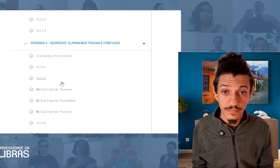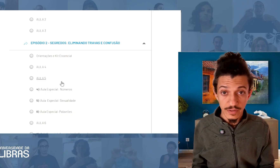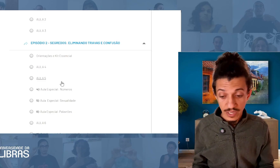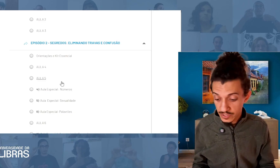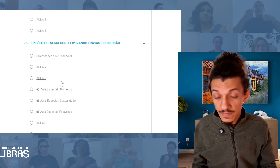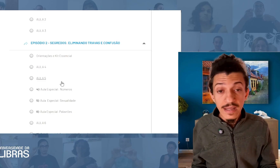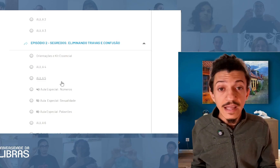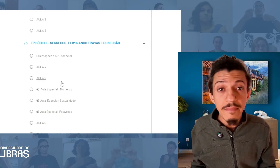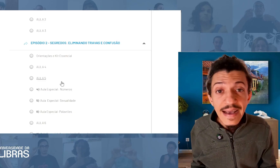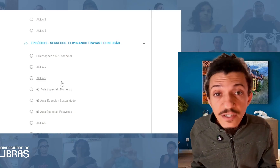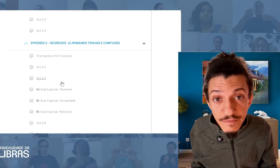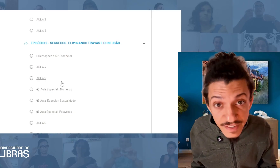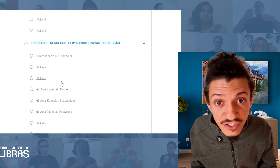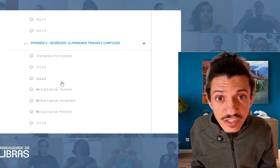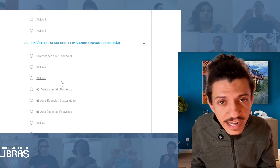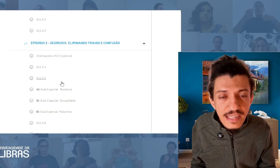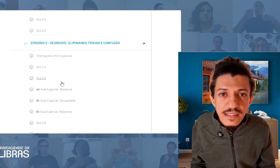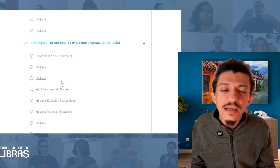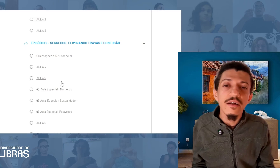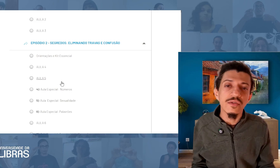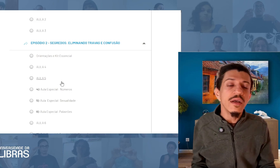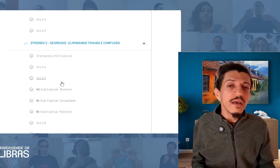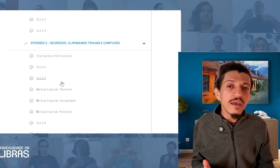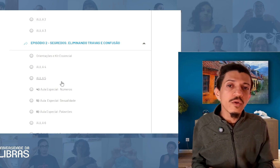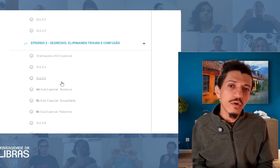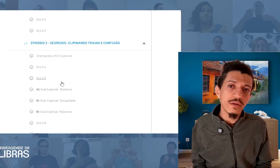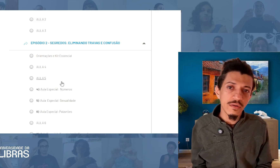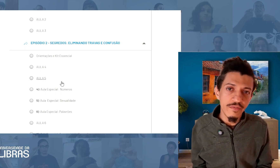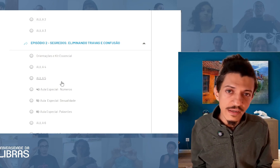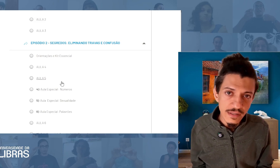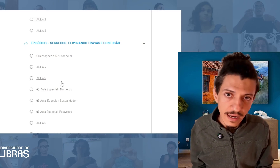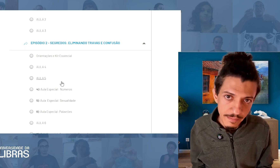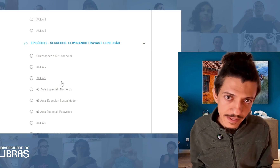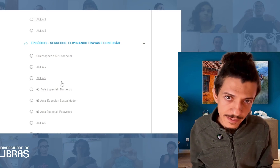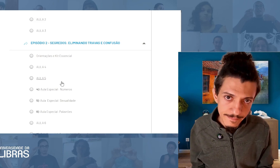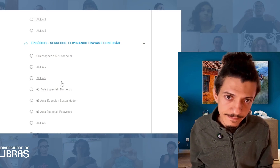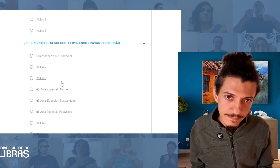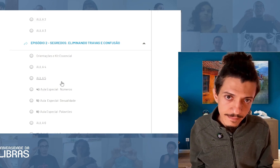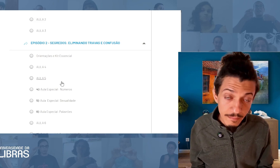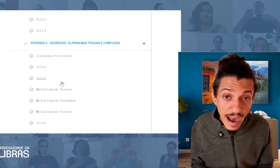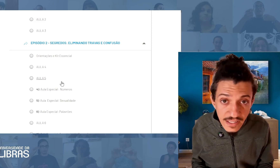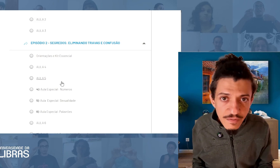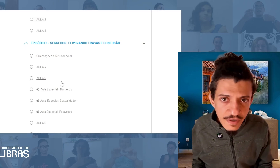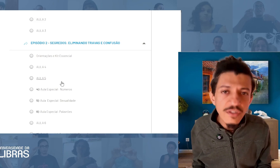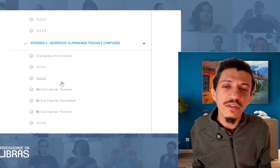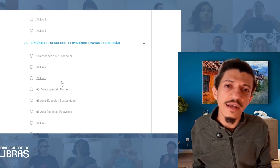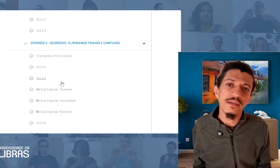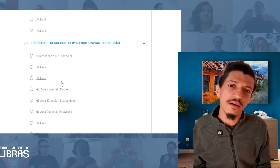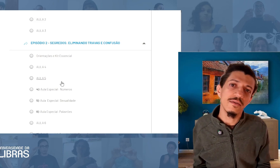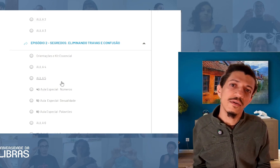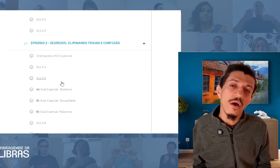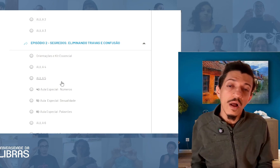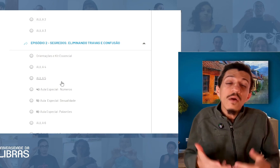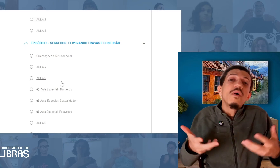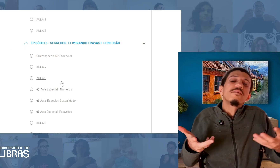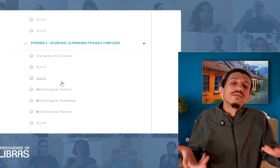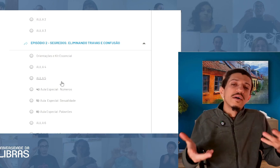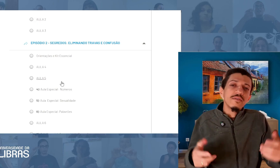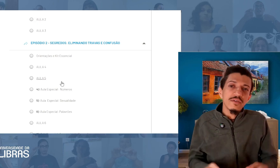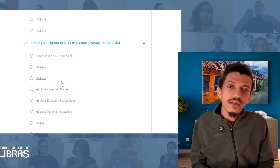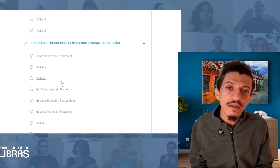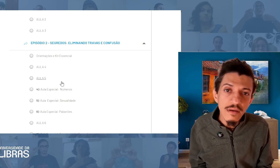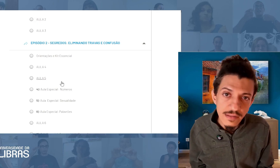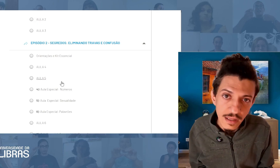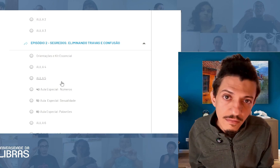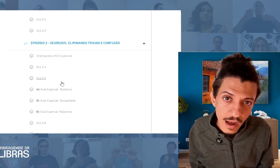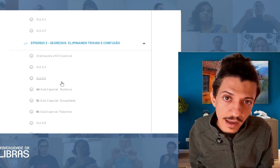dia. Gente, tem mais de 23 anos que eu estou nesse universo da Libras. Mais de 23 anos. Olha quantos anos